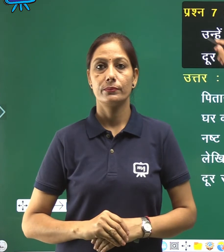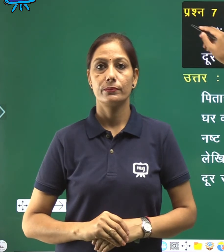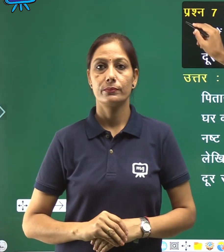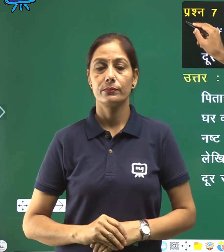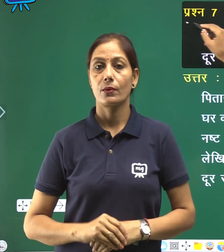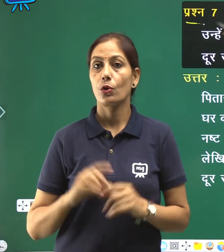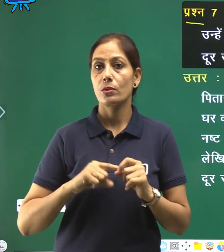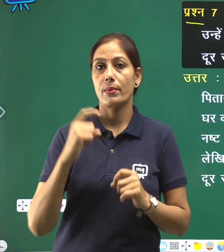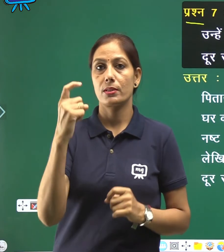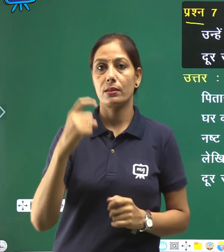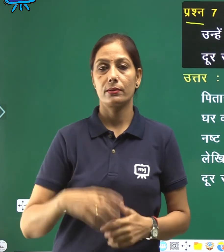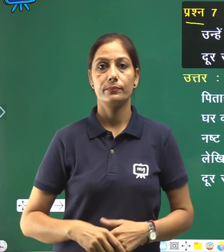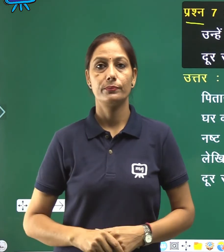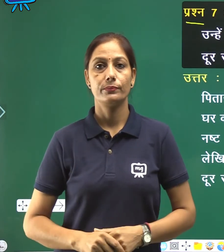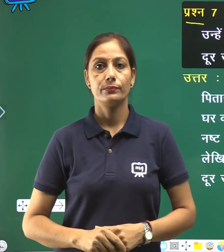प्रश्न 7,